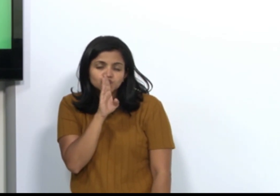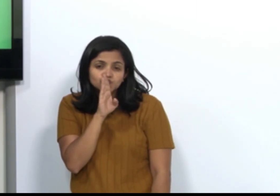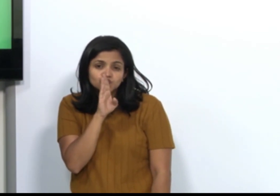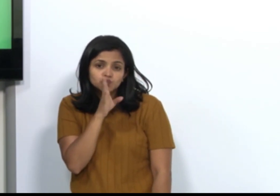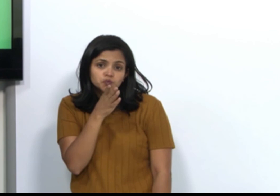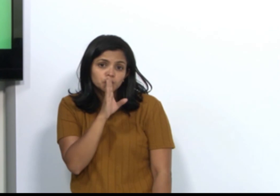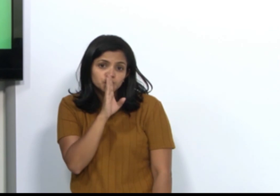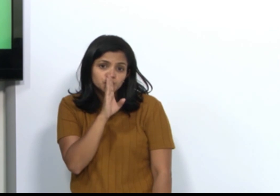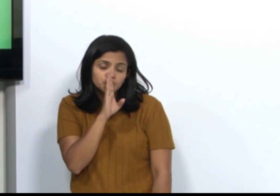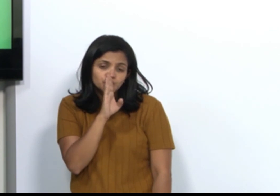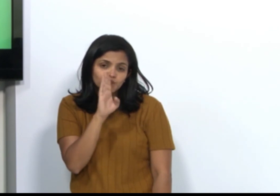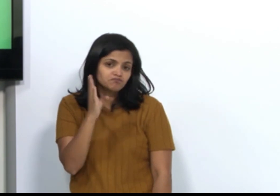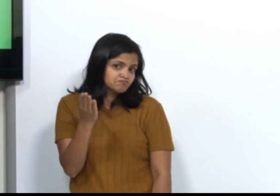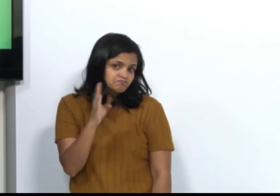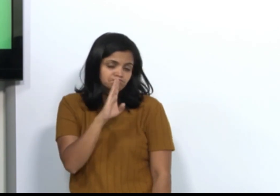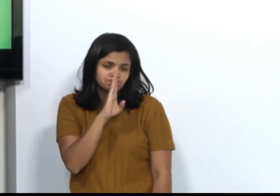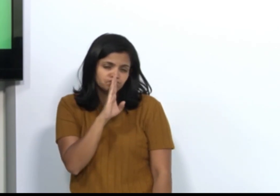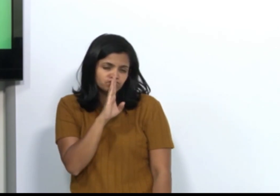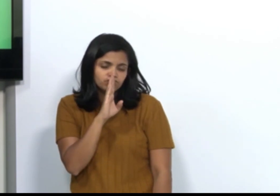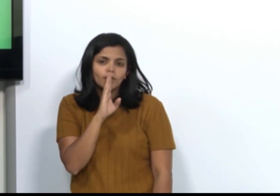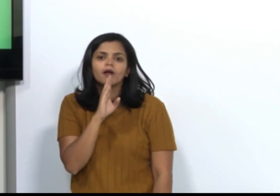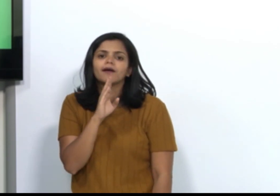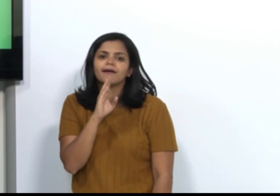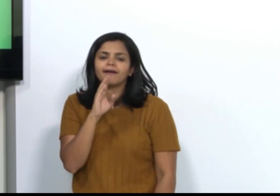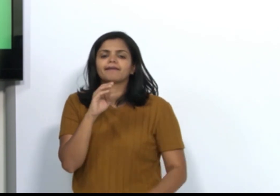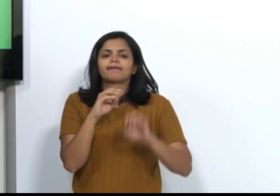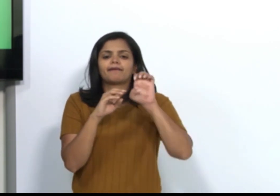Quando eu faço isso, ou isso,